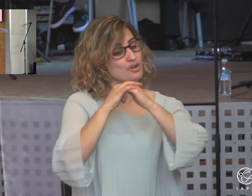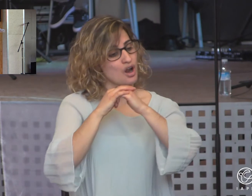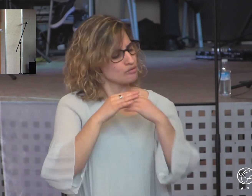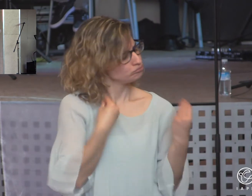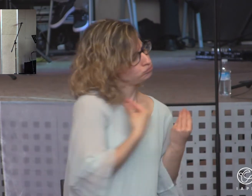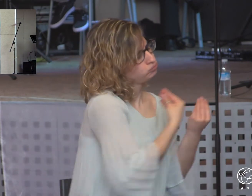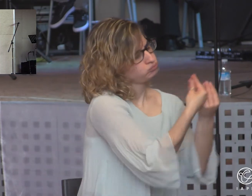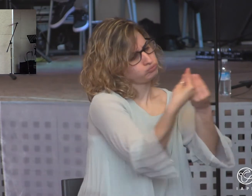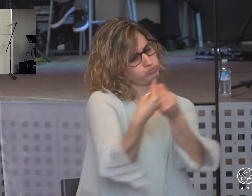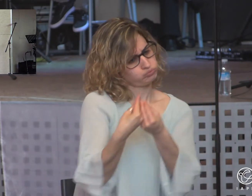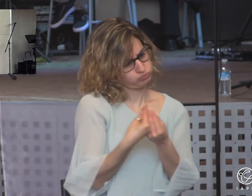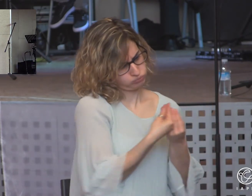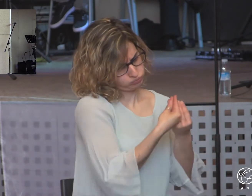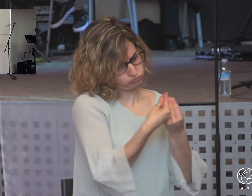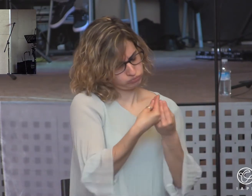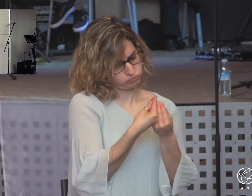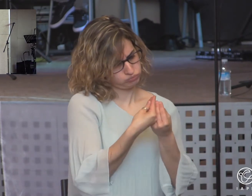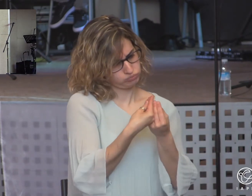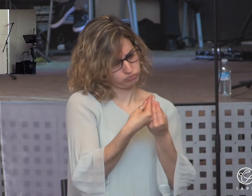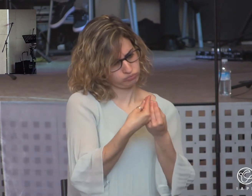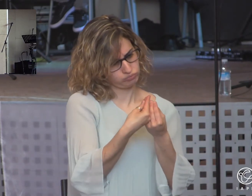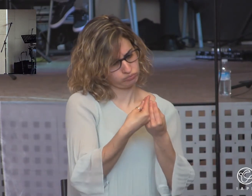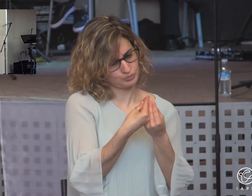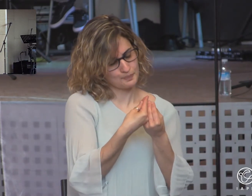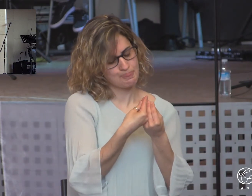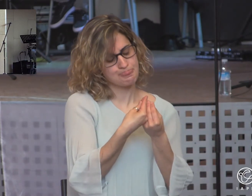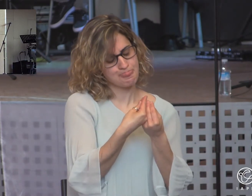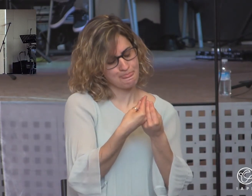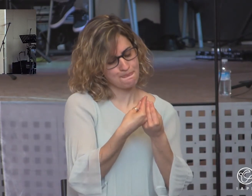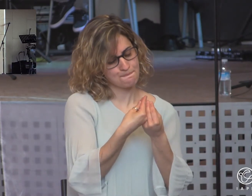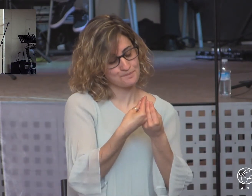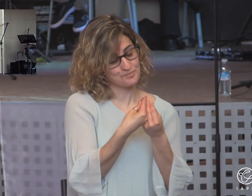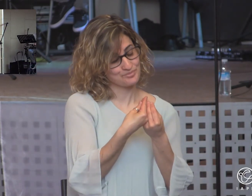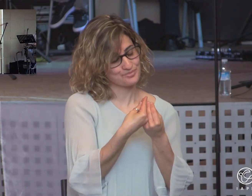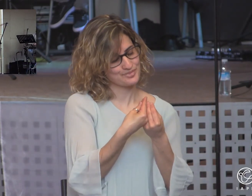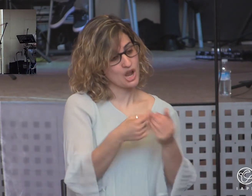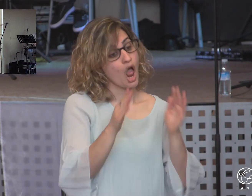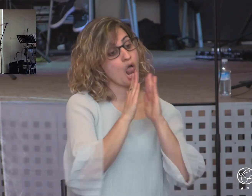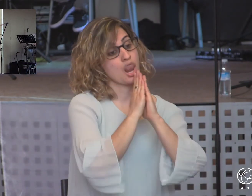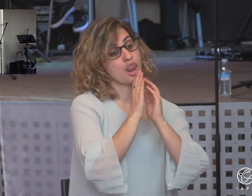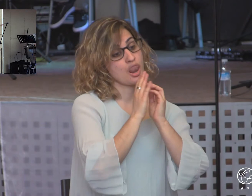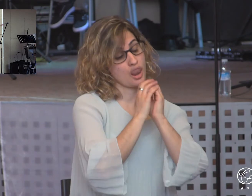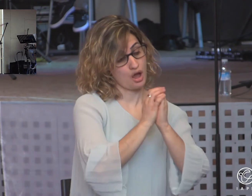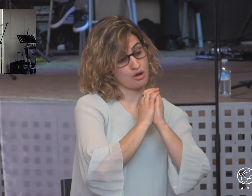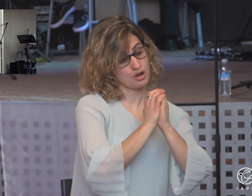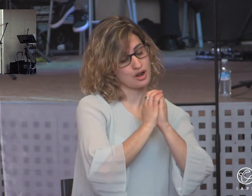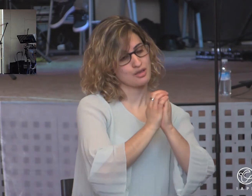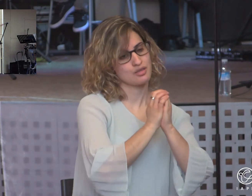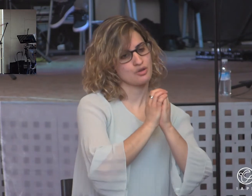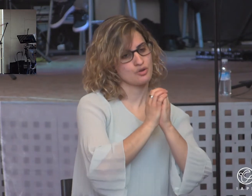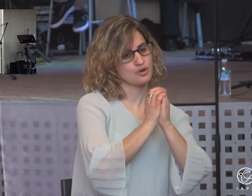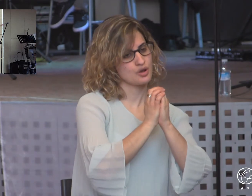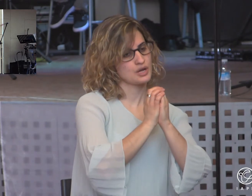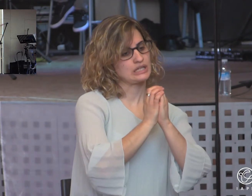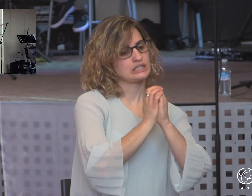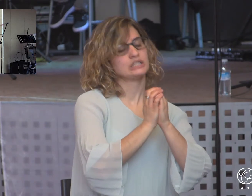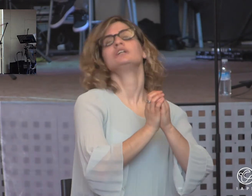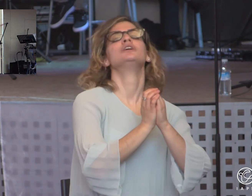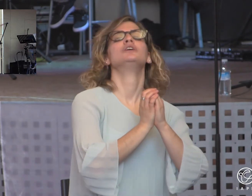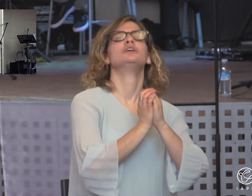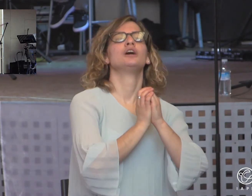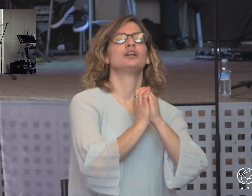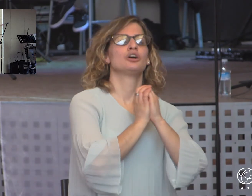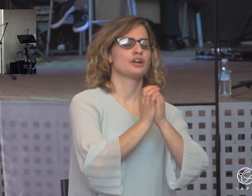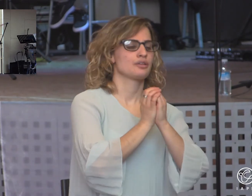por otros. Y la oración eficaz del justo puede mucho y seréis